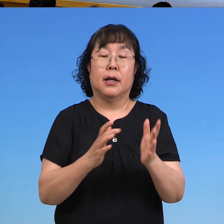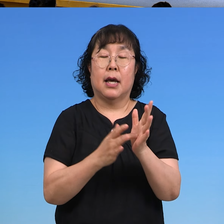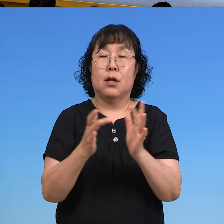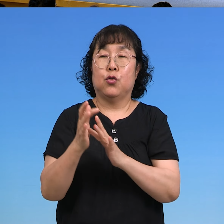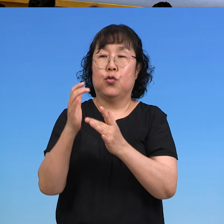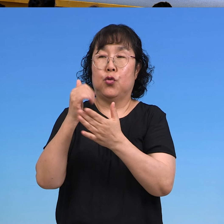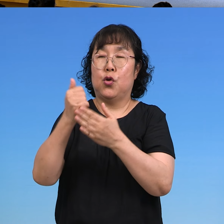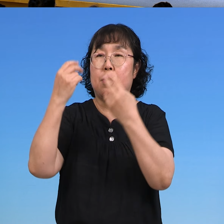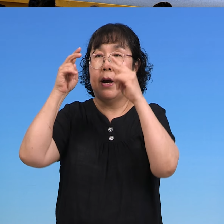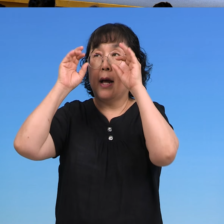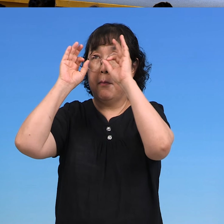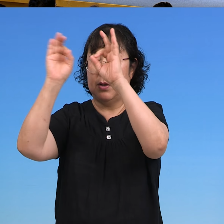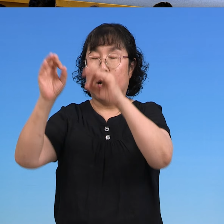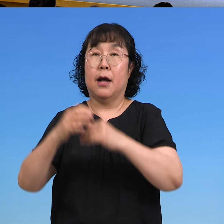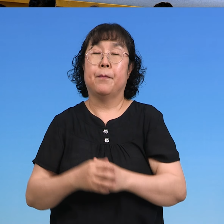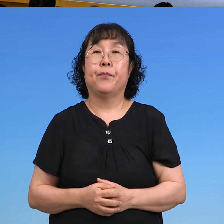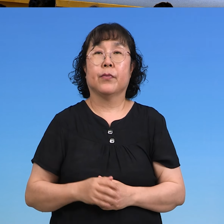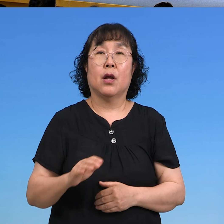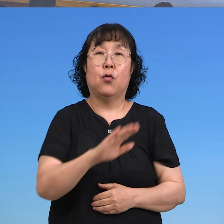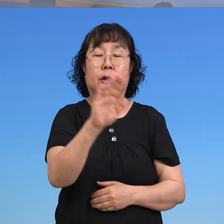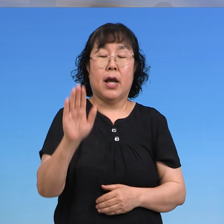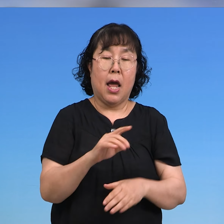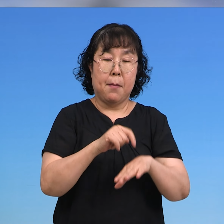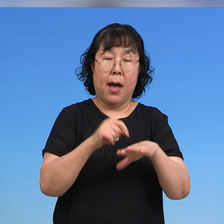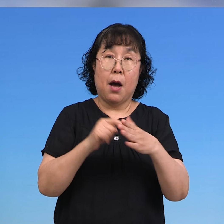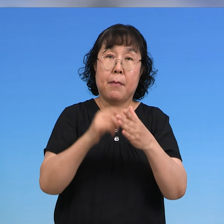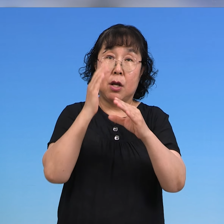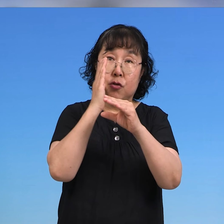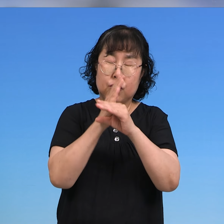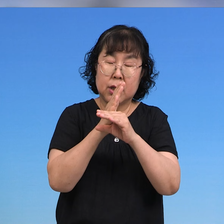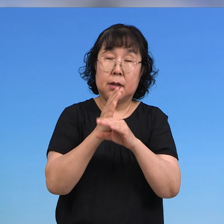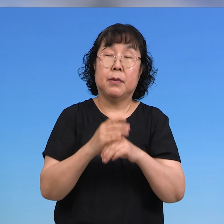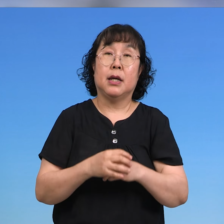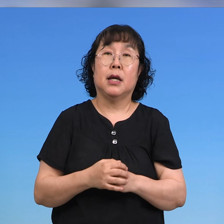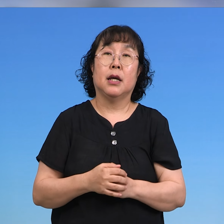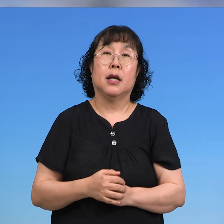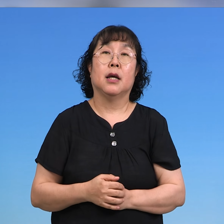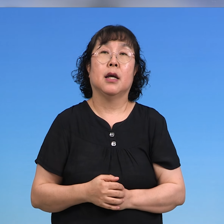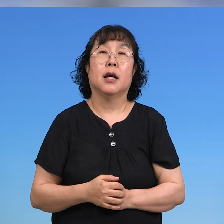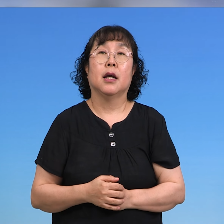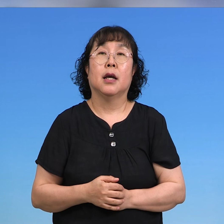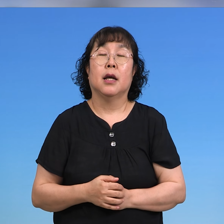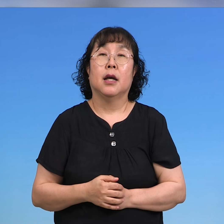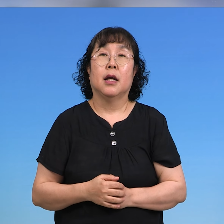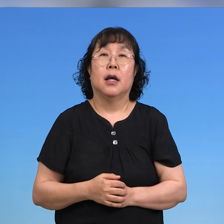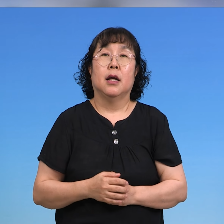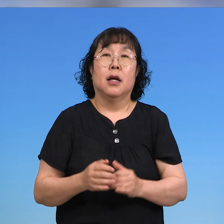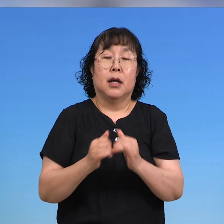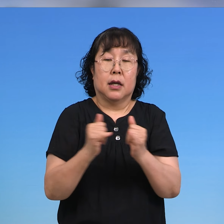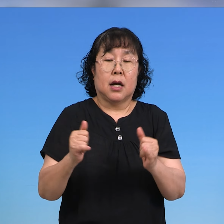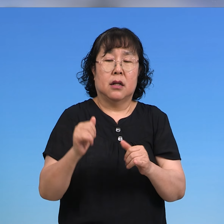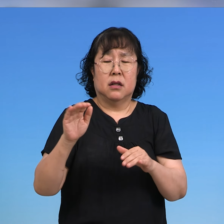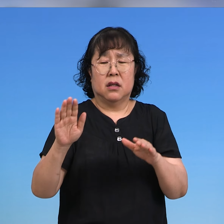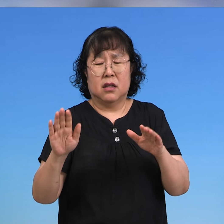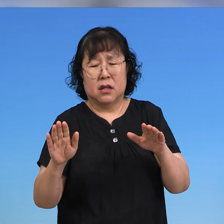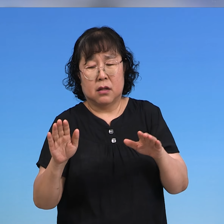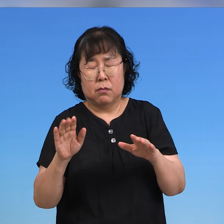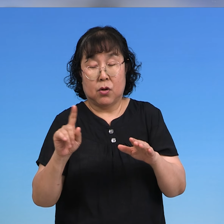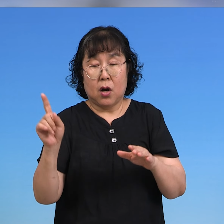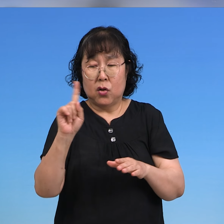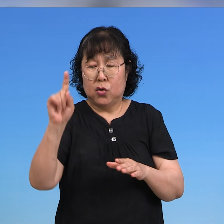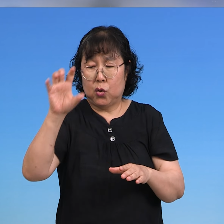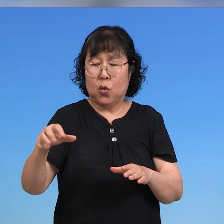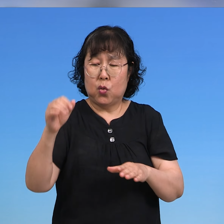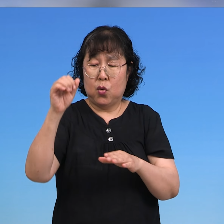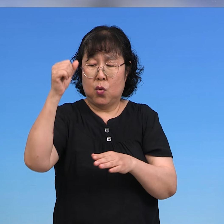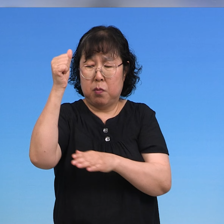바라보자. 우리의 중심이, 여러분 우리 믿으면 안 돼요. 치우치는 게 인간이에요. 나 지금